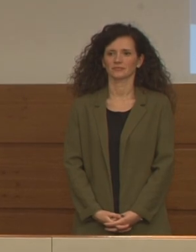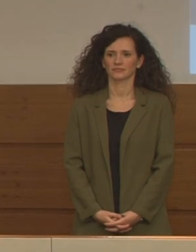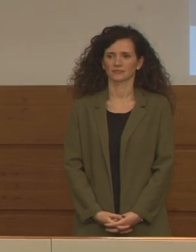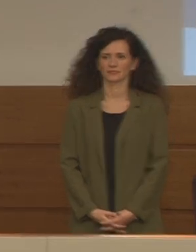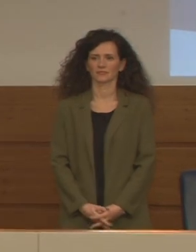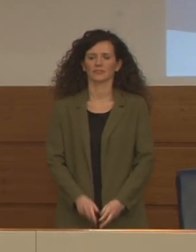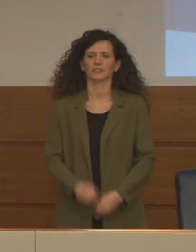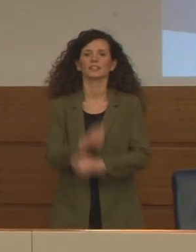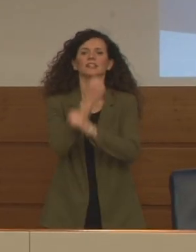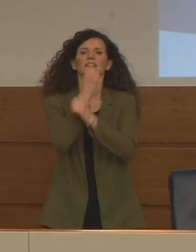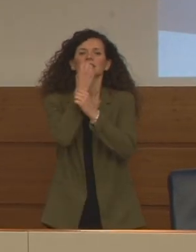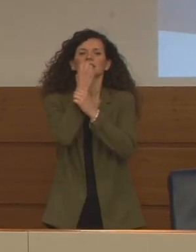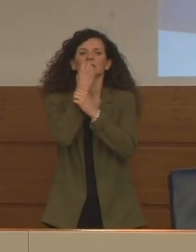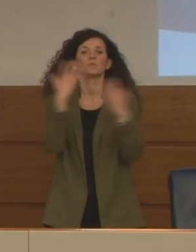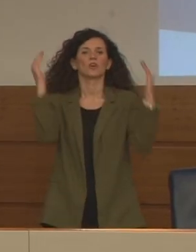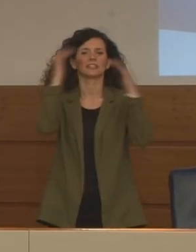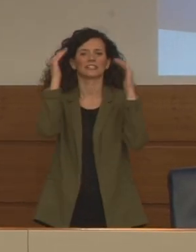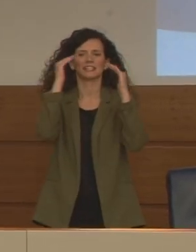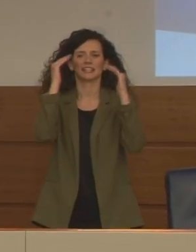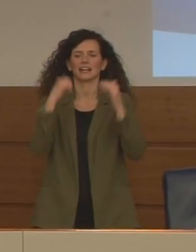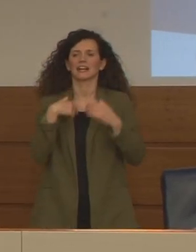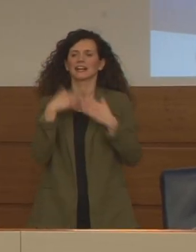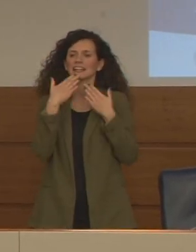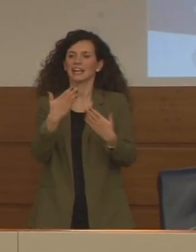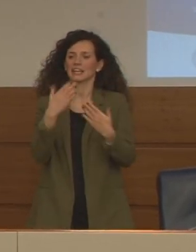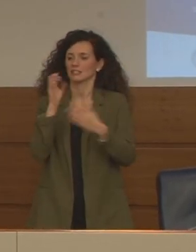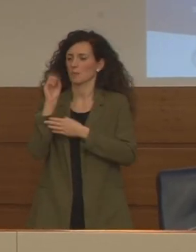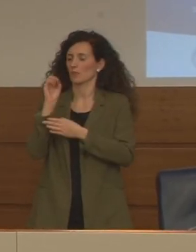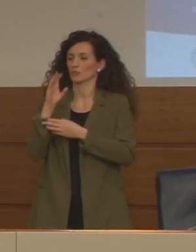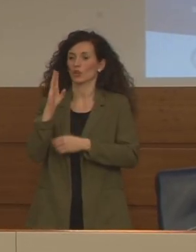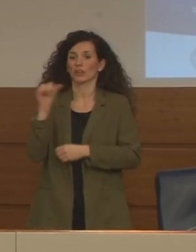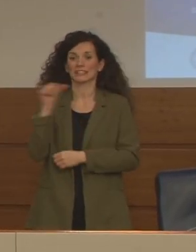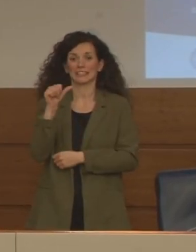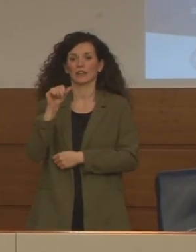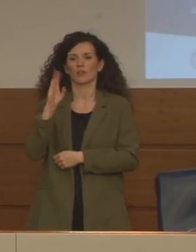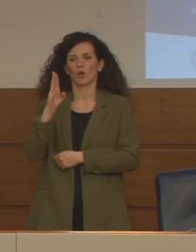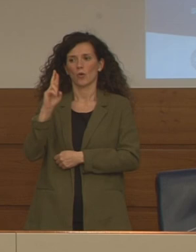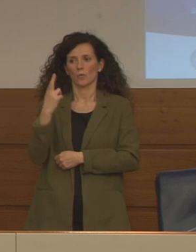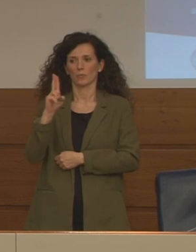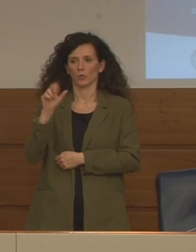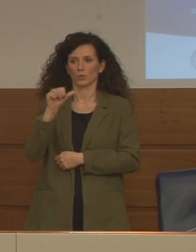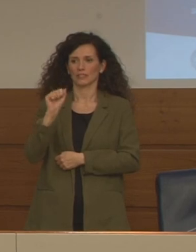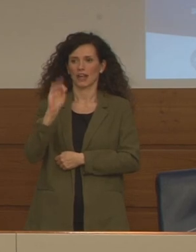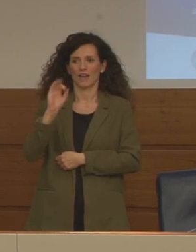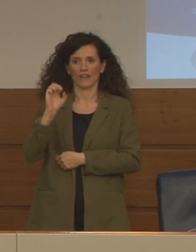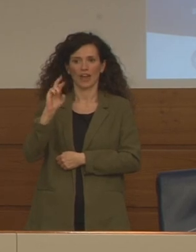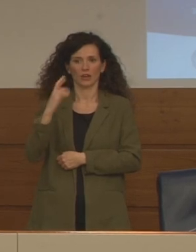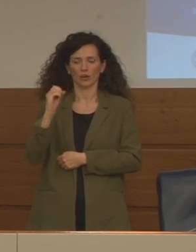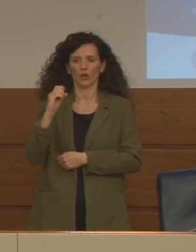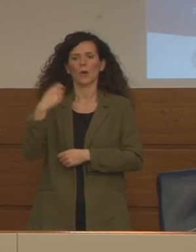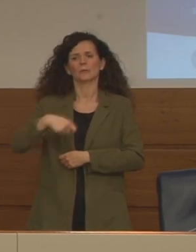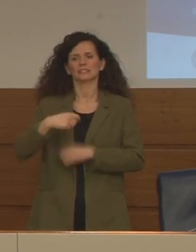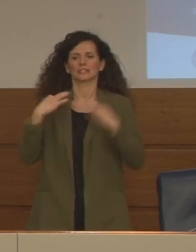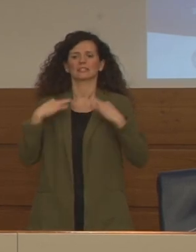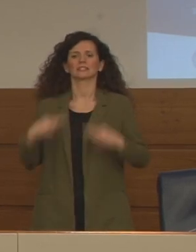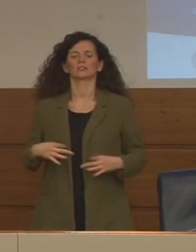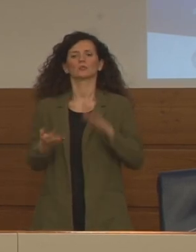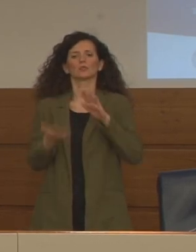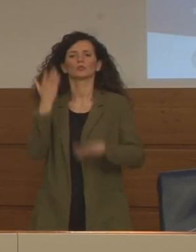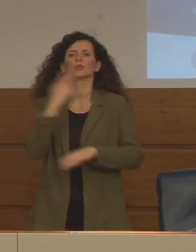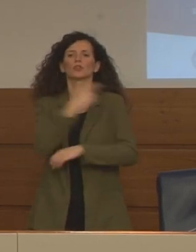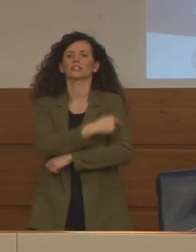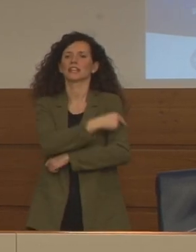buonasera ringrazio il professor silvio brusaferro presidente istituto superiore di